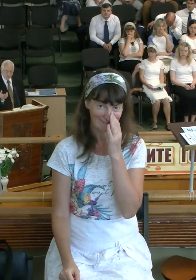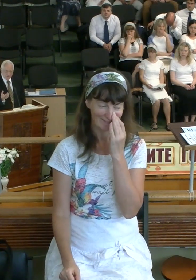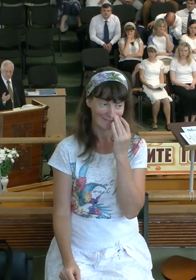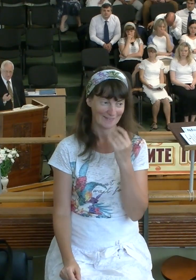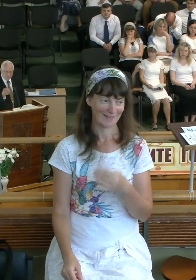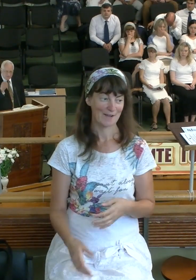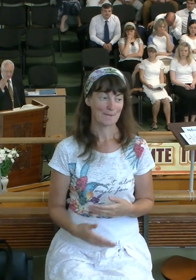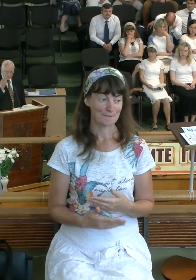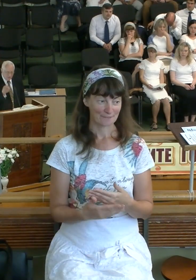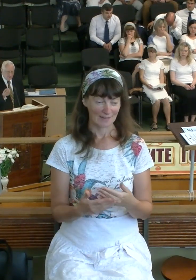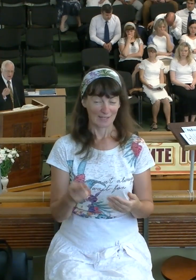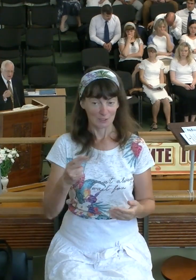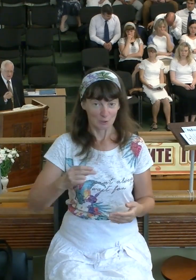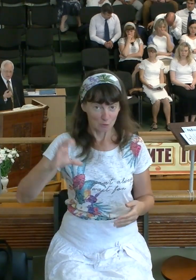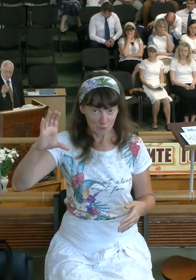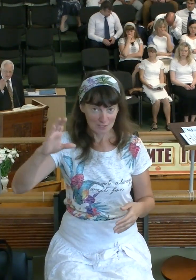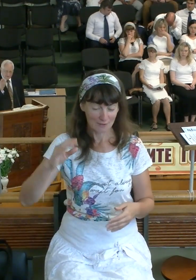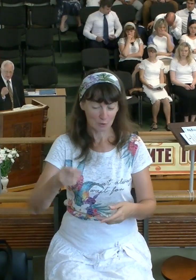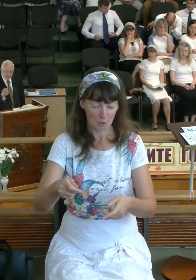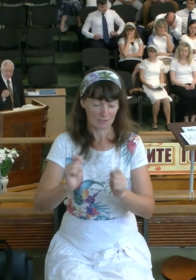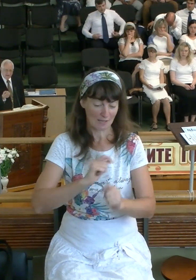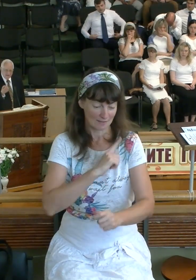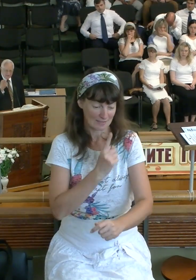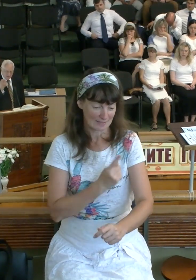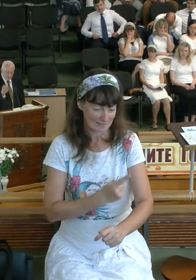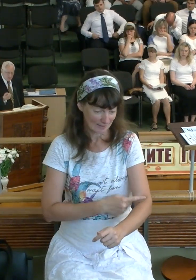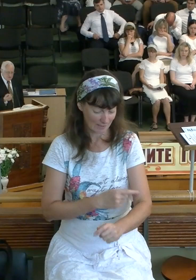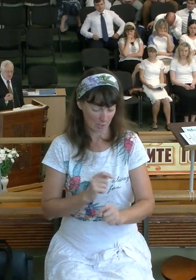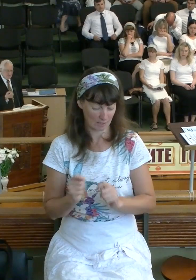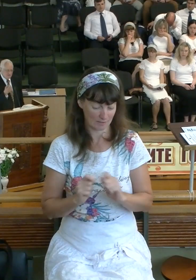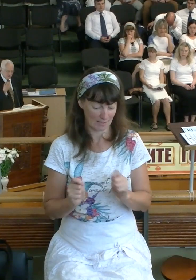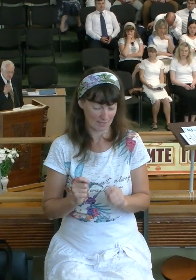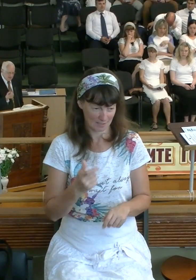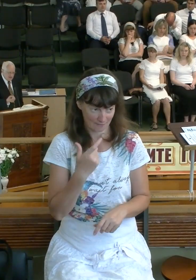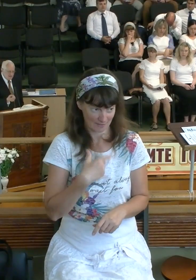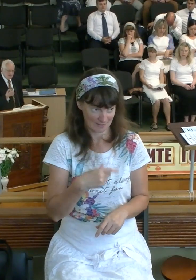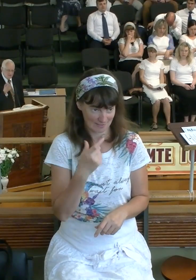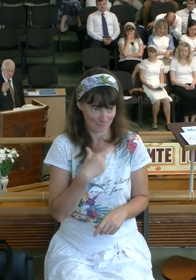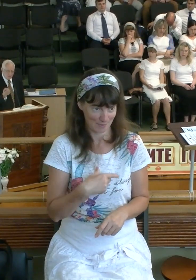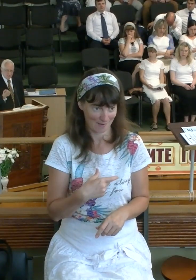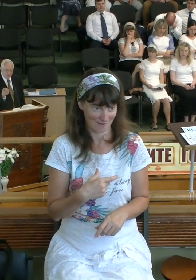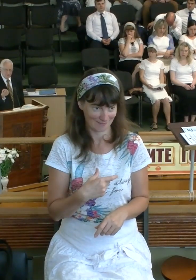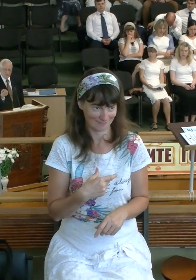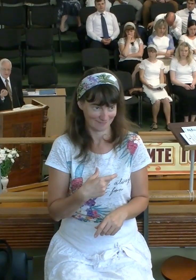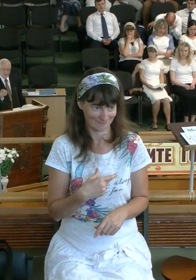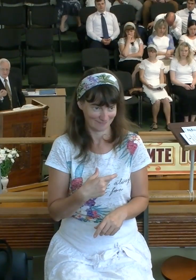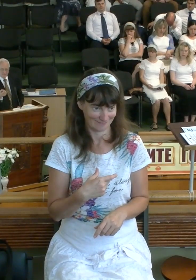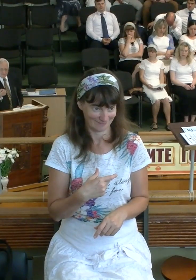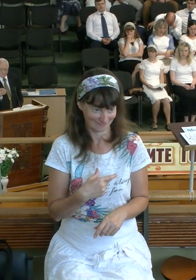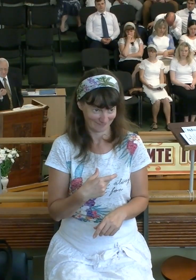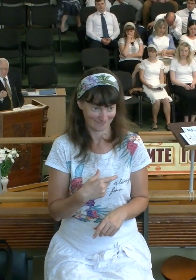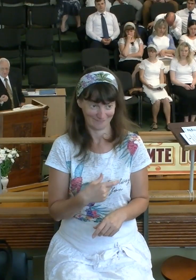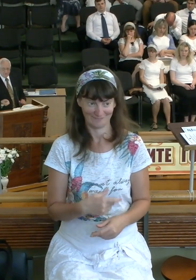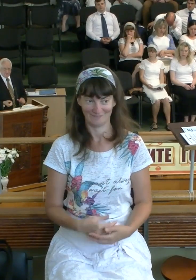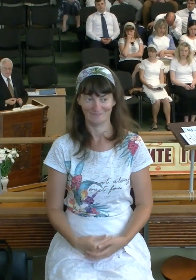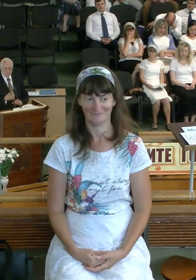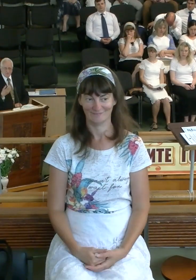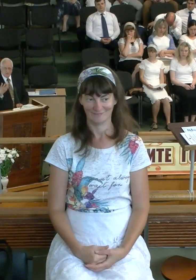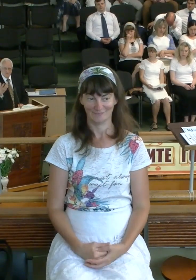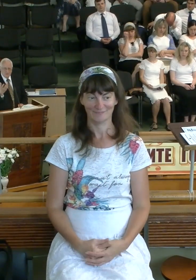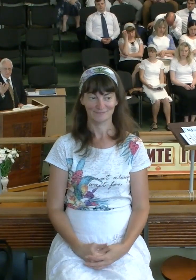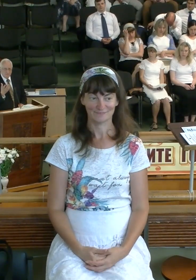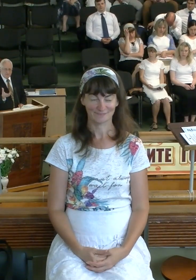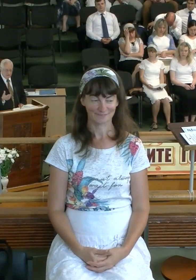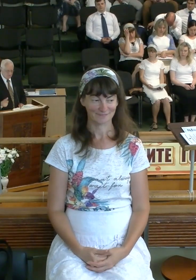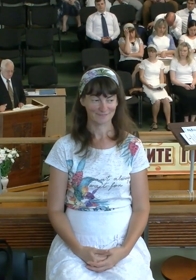владеет собою. Дух Святой, Дух силы, дающий владеть собою. И